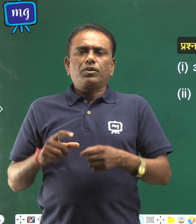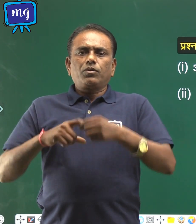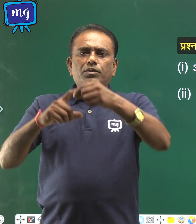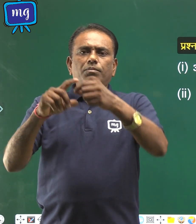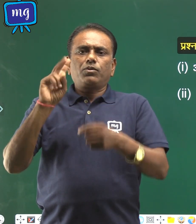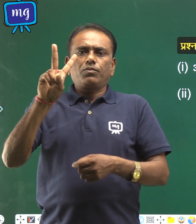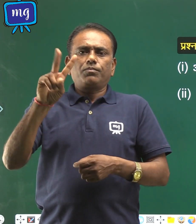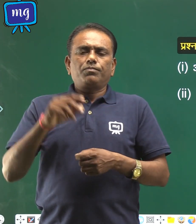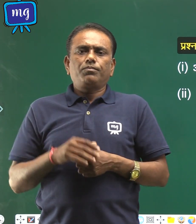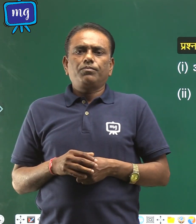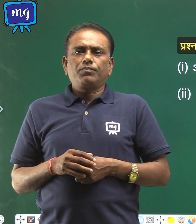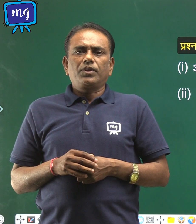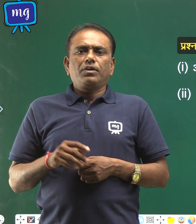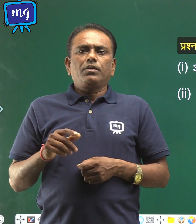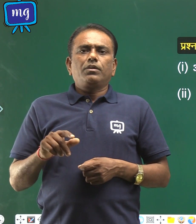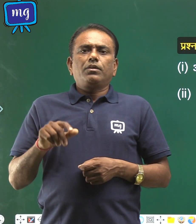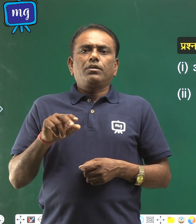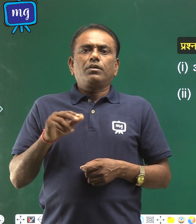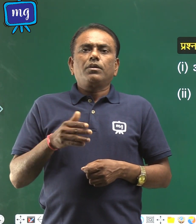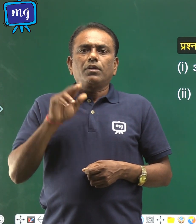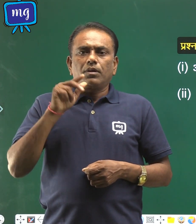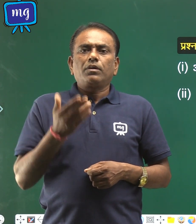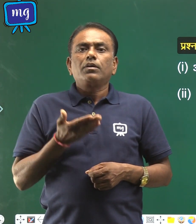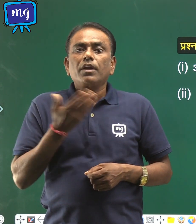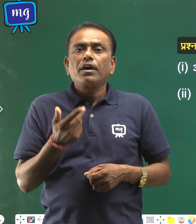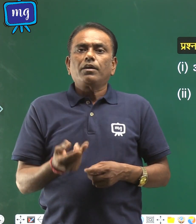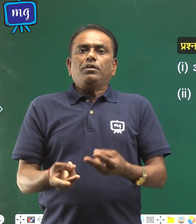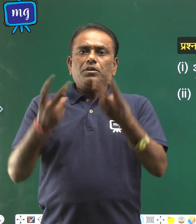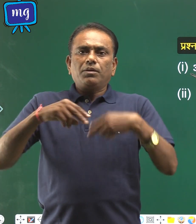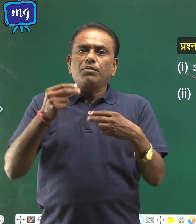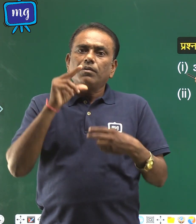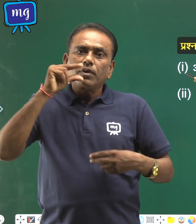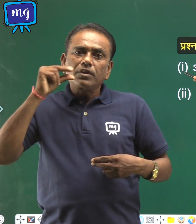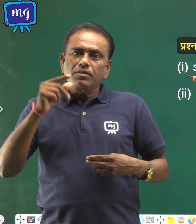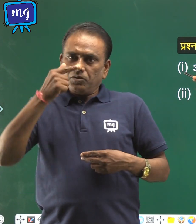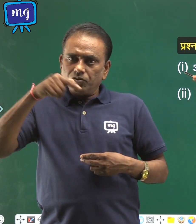दूसरा, क्या निम्न कथन सही है?